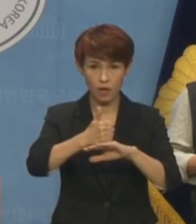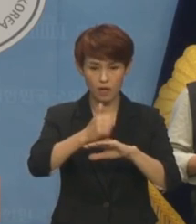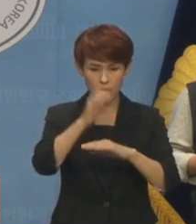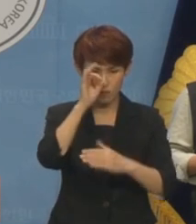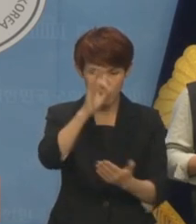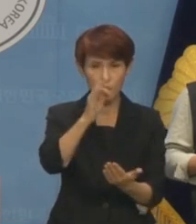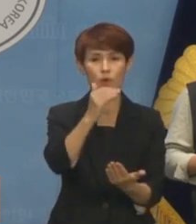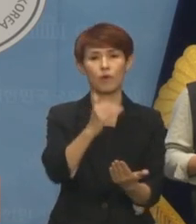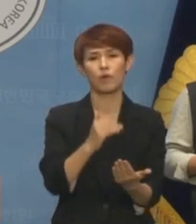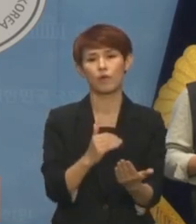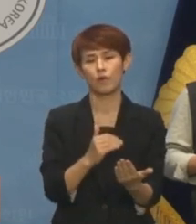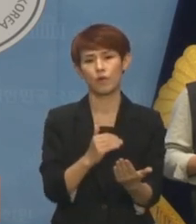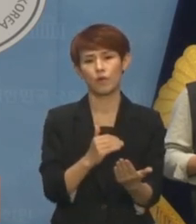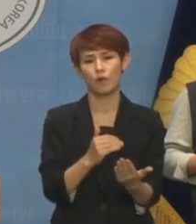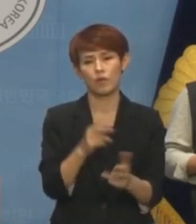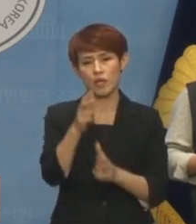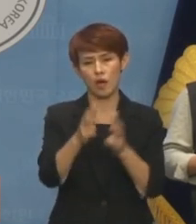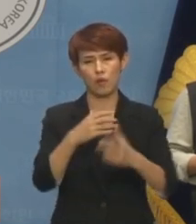봐도 이